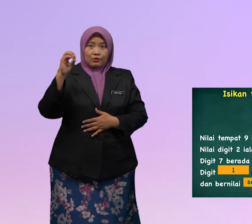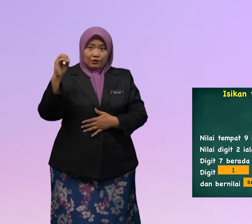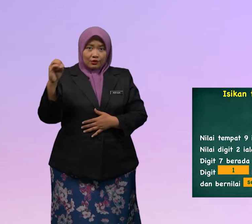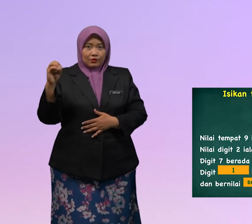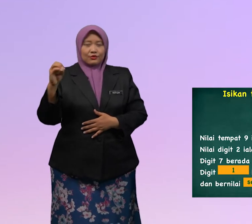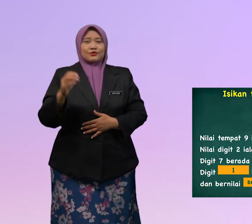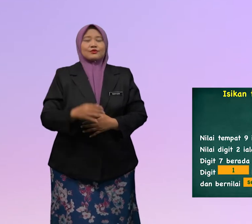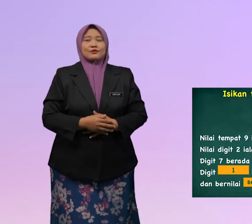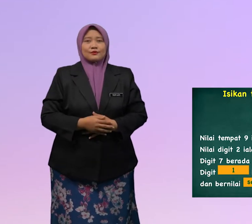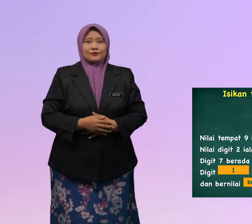10.